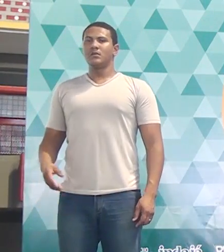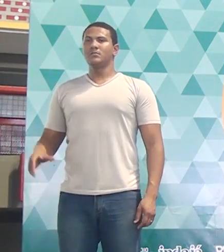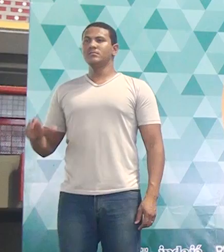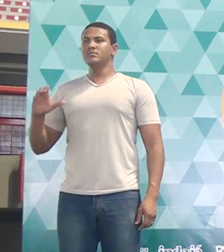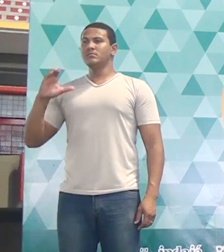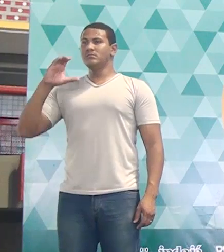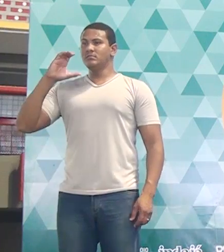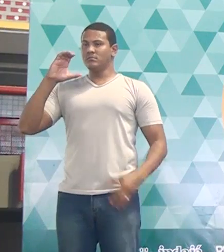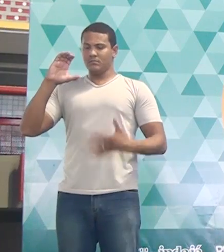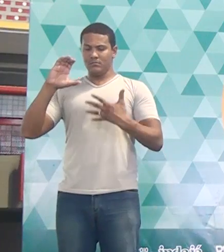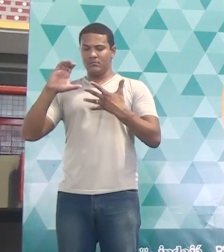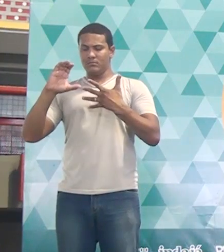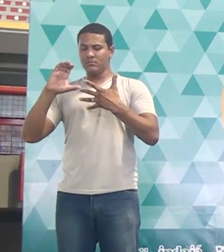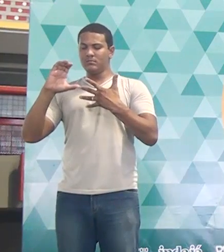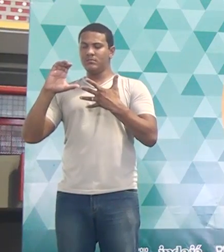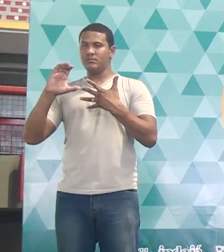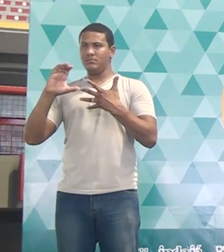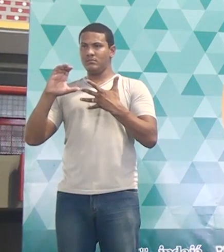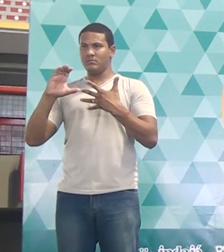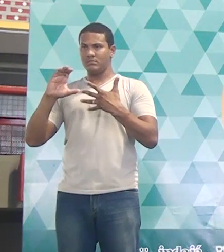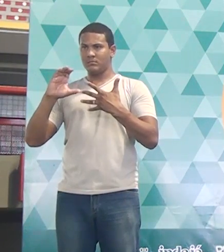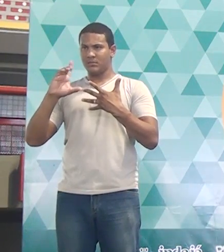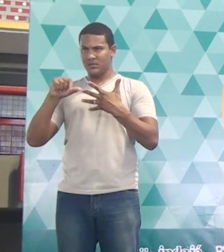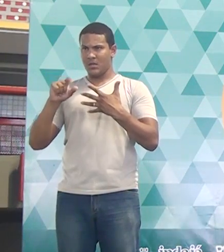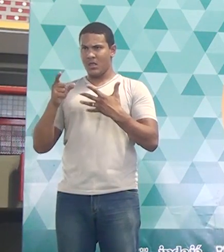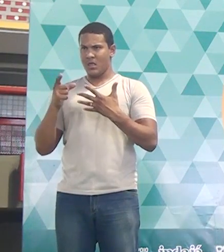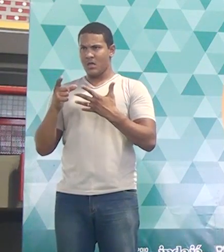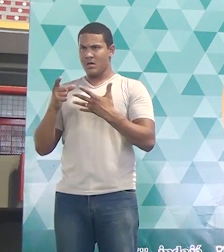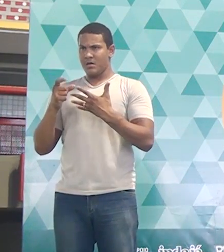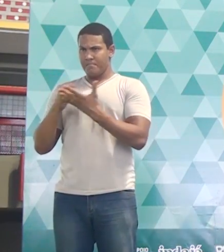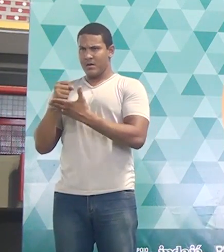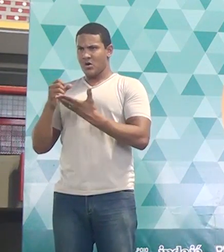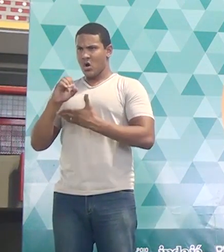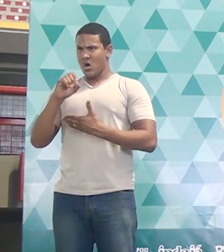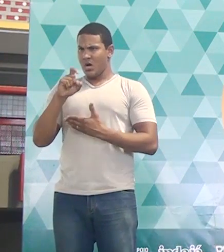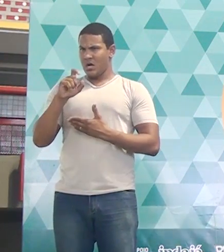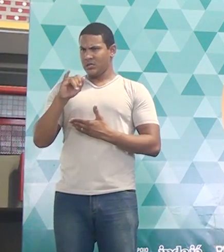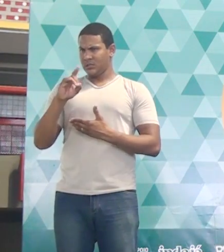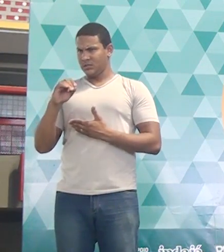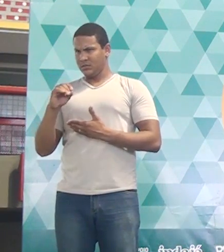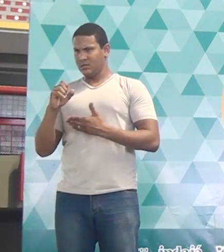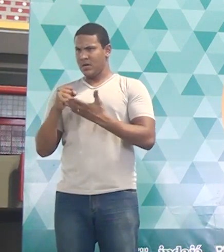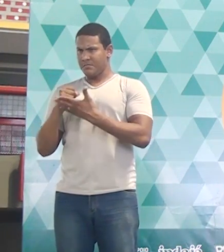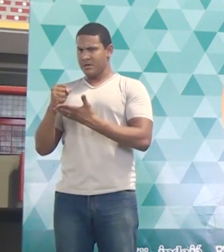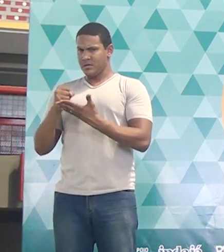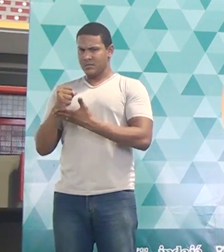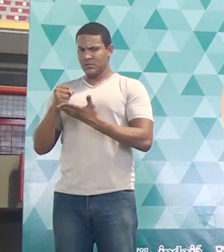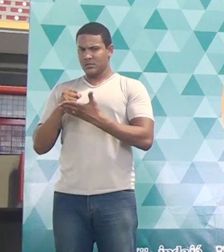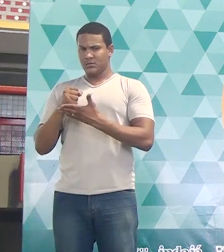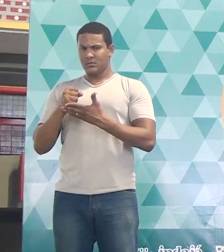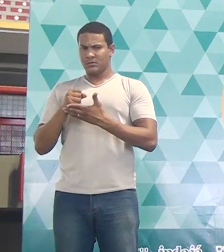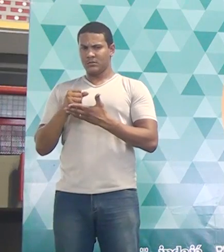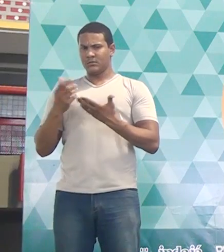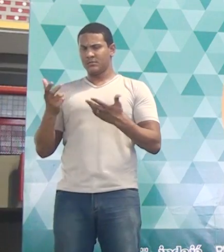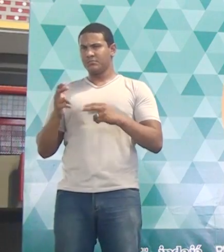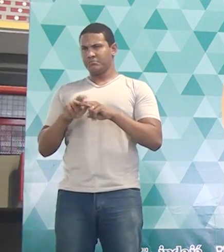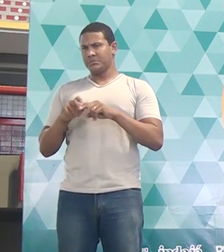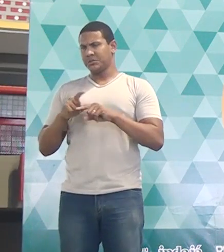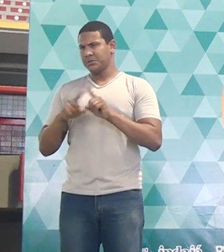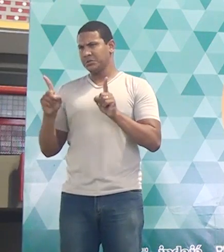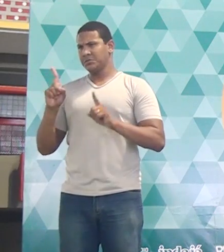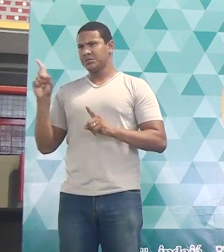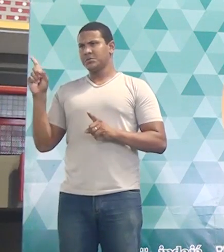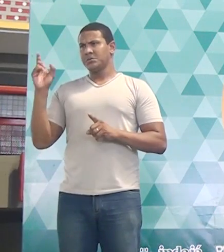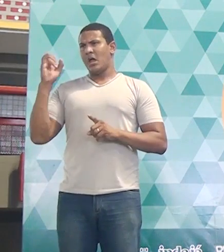CO2 é um óxido básico. Bom, a gente não viu óxidos hoje, né, pessoal? A gente viu ácidos e bases. Mas eu vou dizer